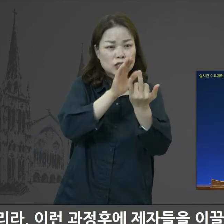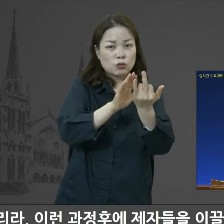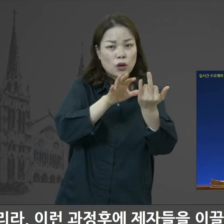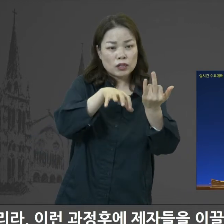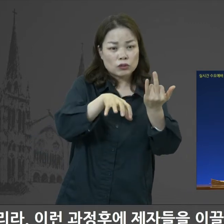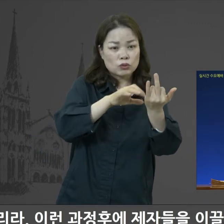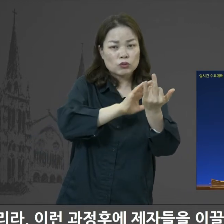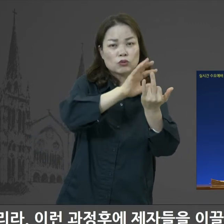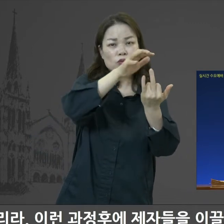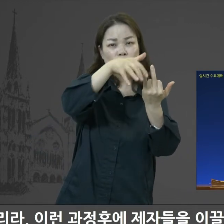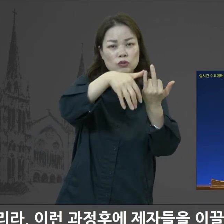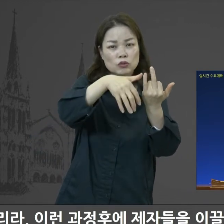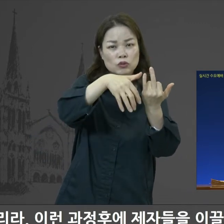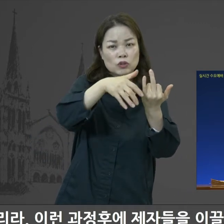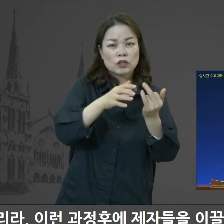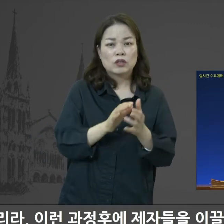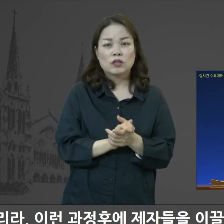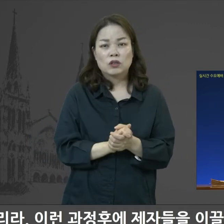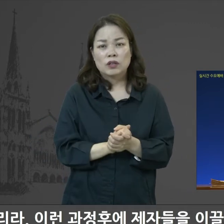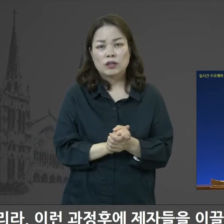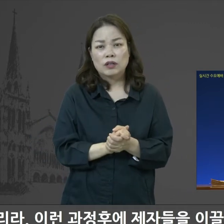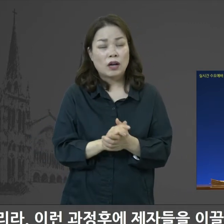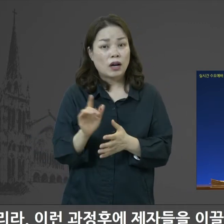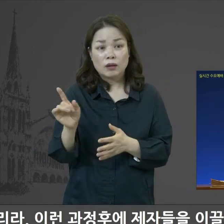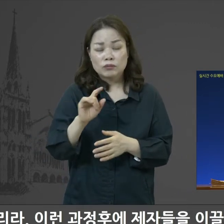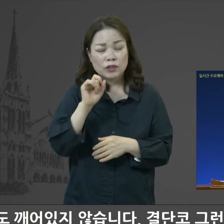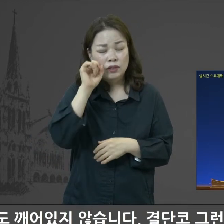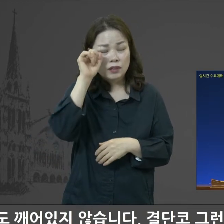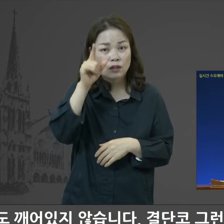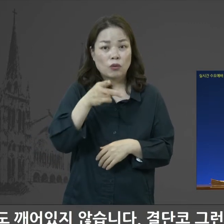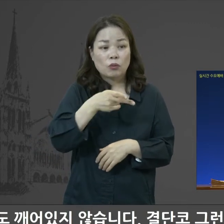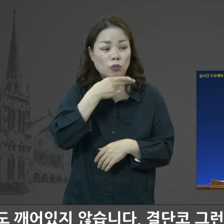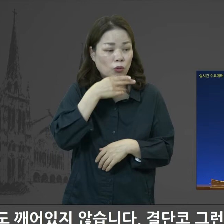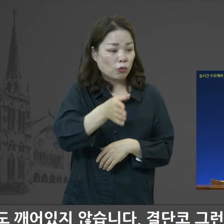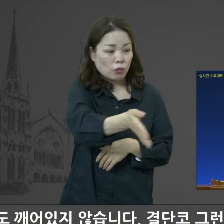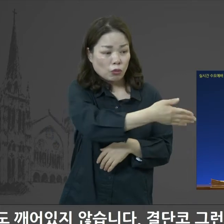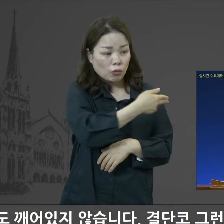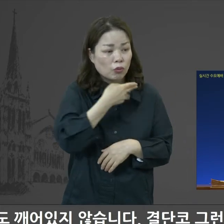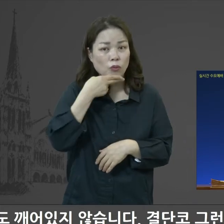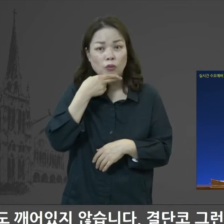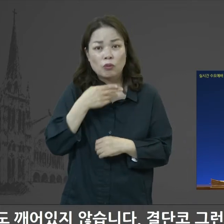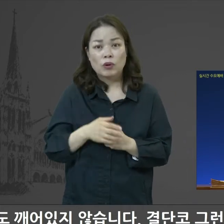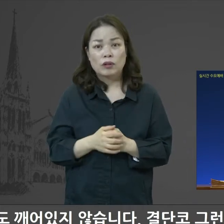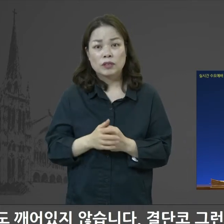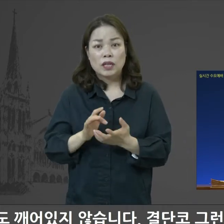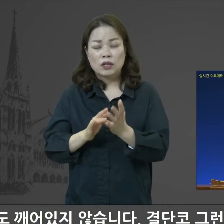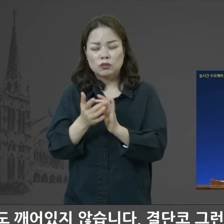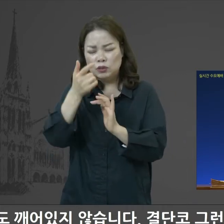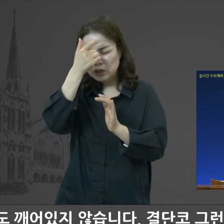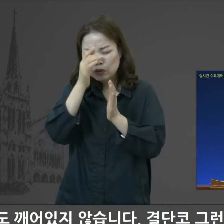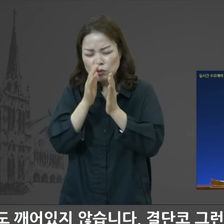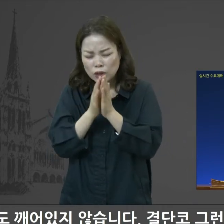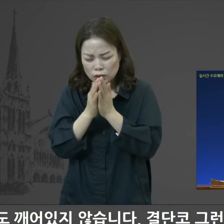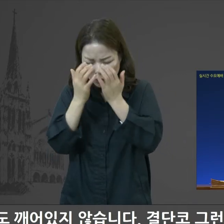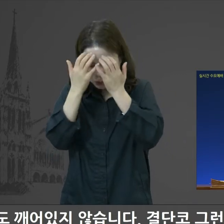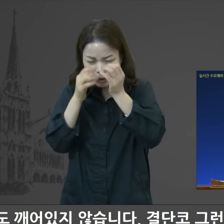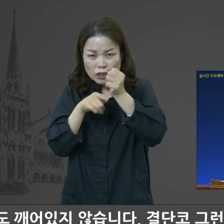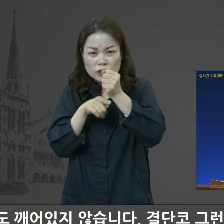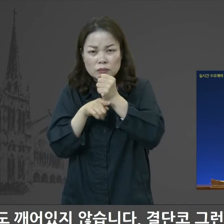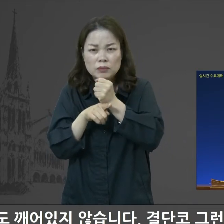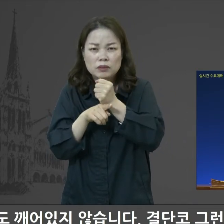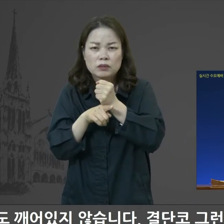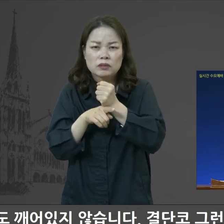그 이어진 다음 장면에서 아무도 깨어있지 않았습니다. 아무도 예수님의 기도에 담긴 이 고난의 의미를